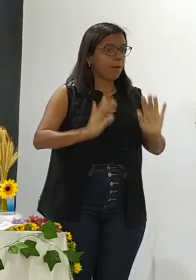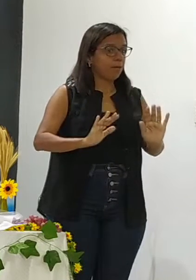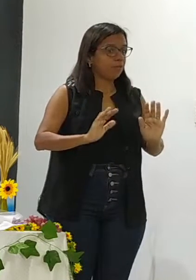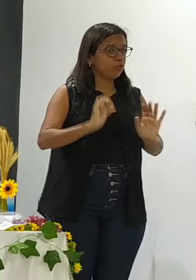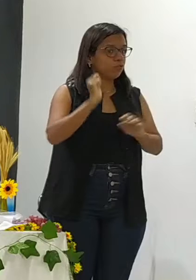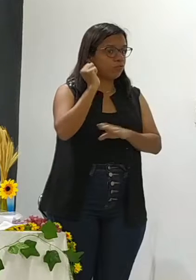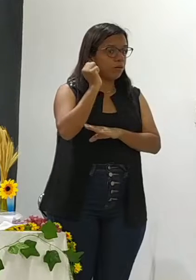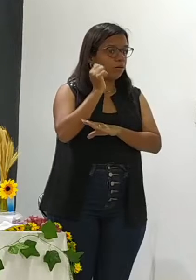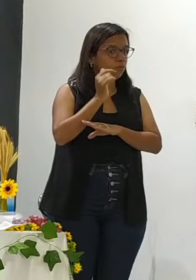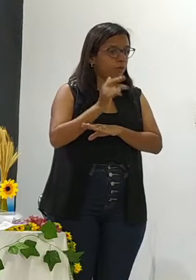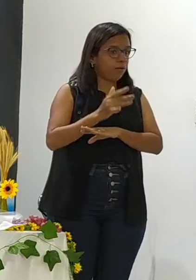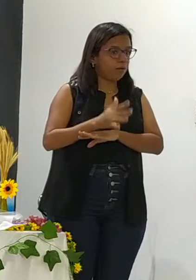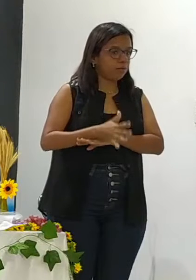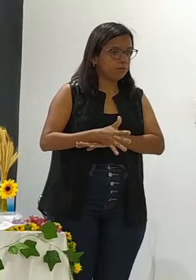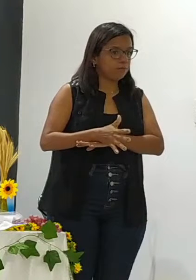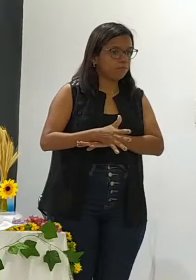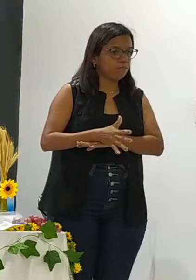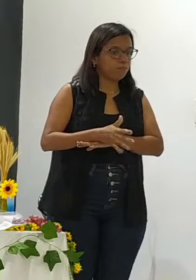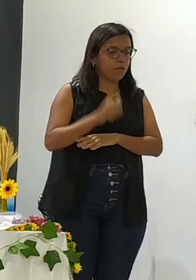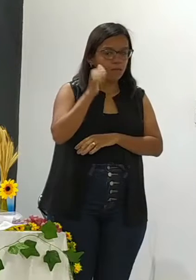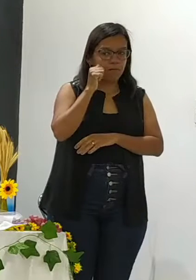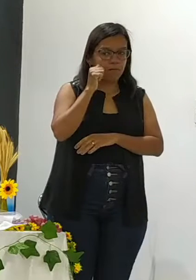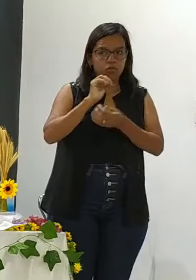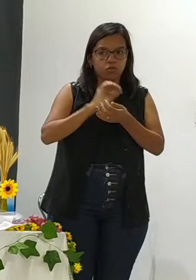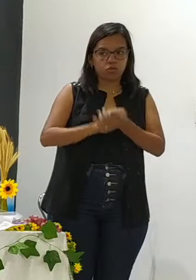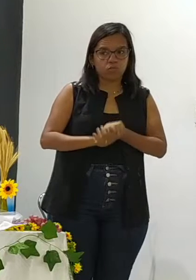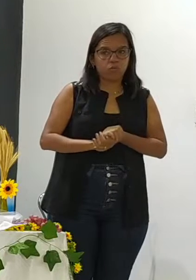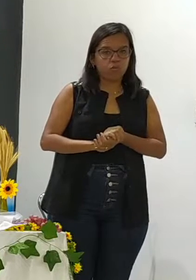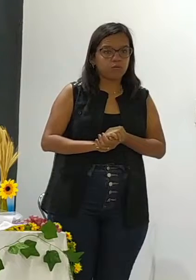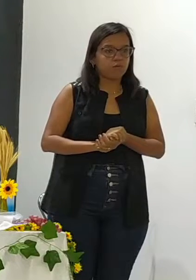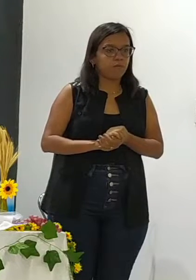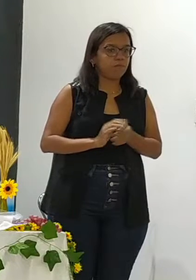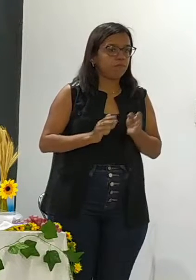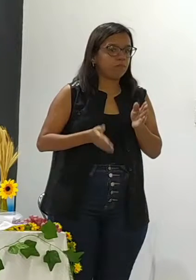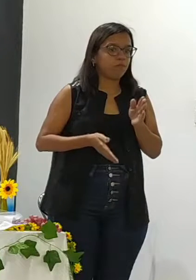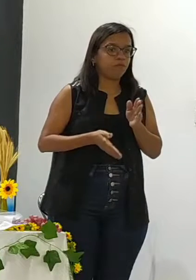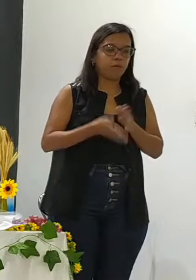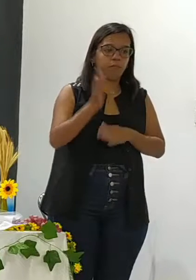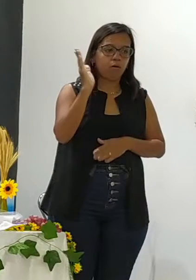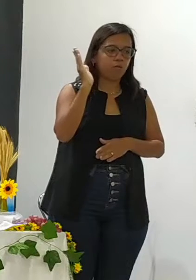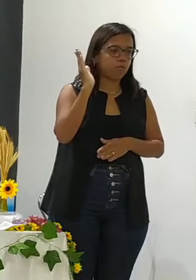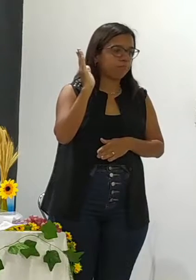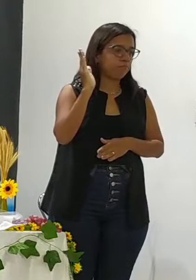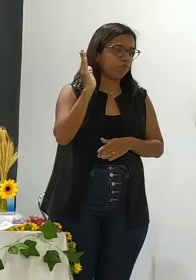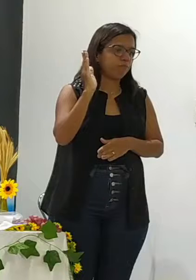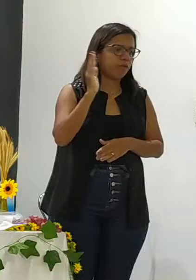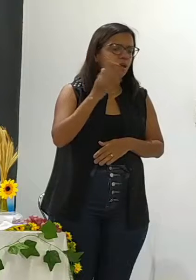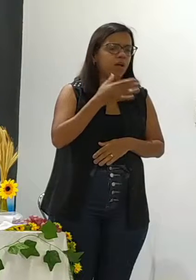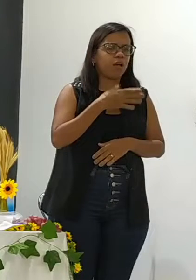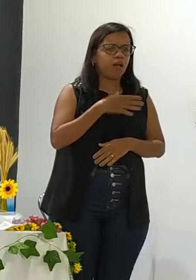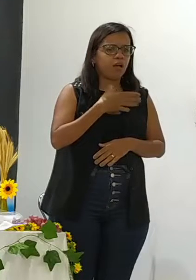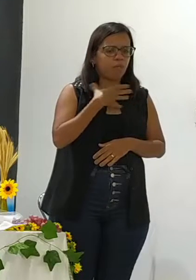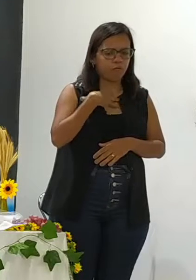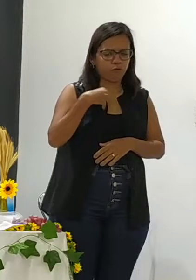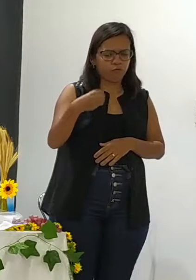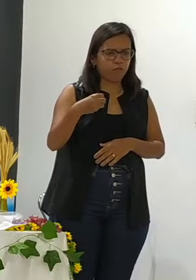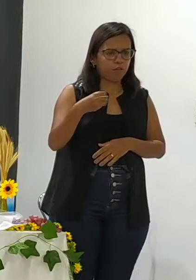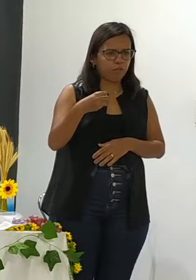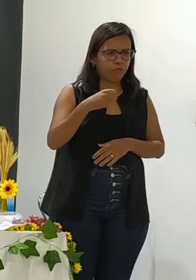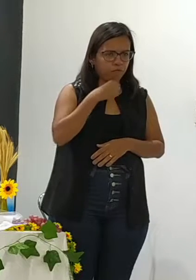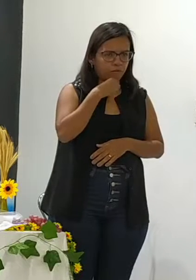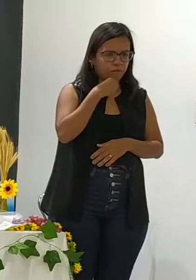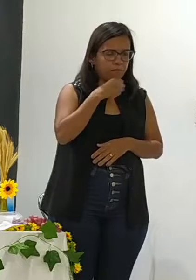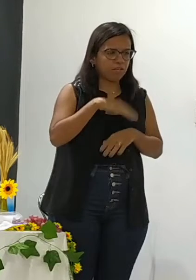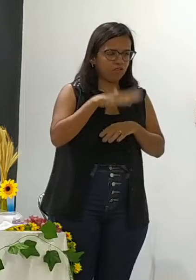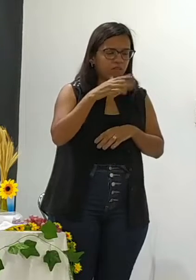madrugada, porque minha esposa resolveu sair de casa e o mais velho falou assim: eu não vou deixar meu pai sozinho